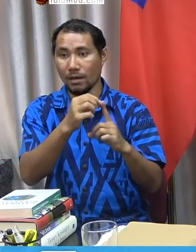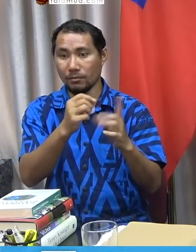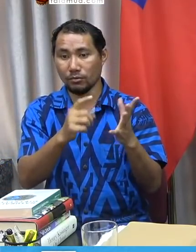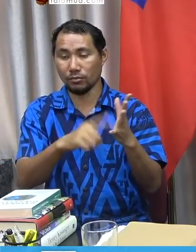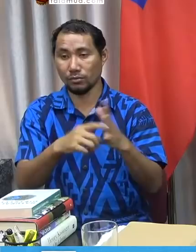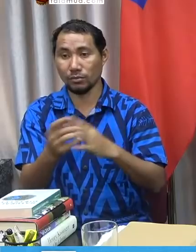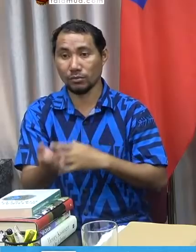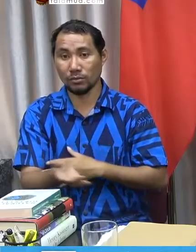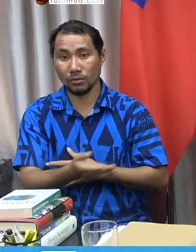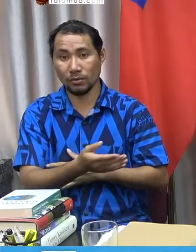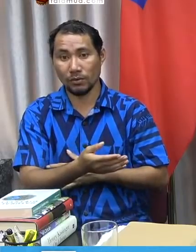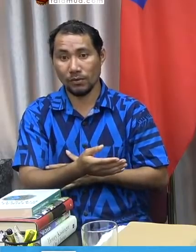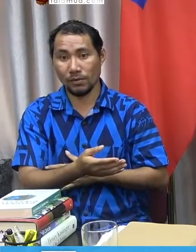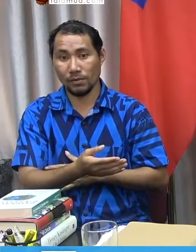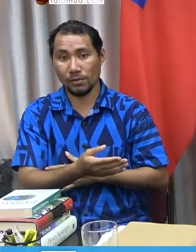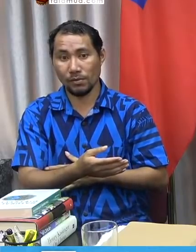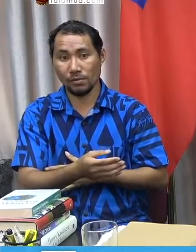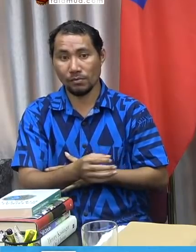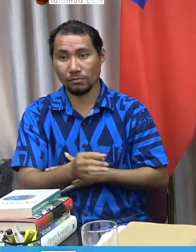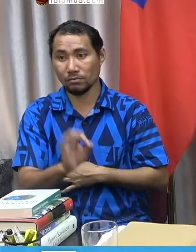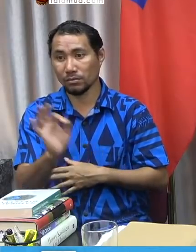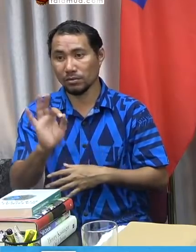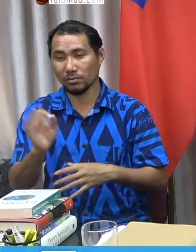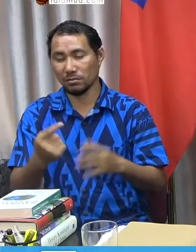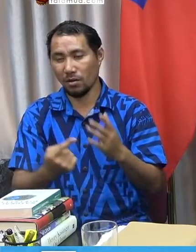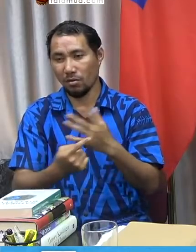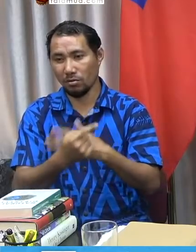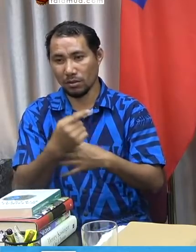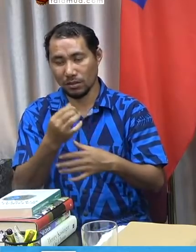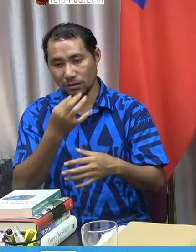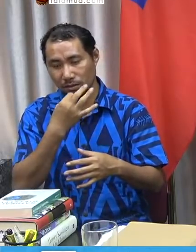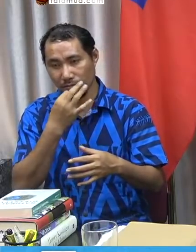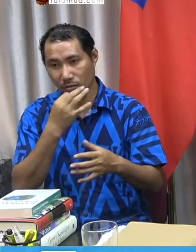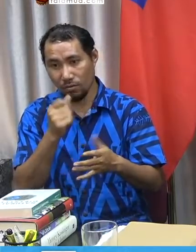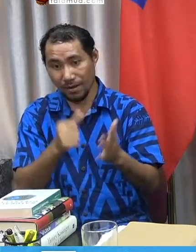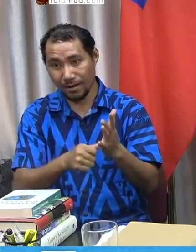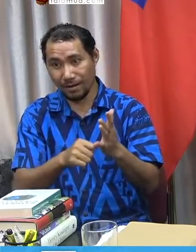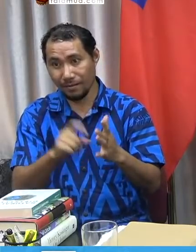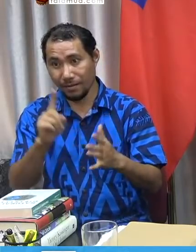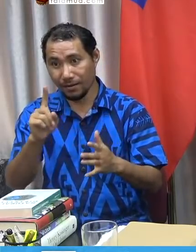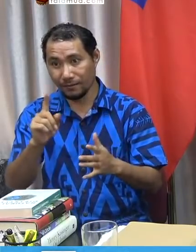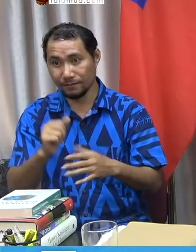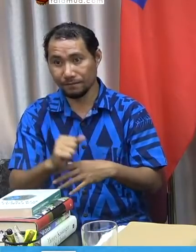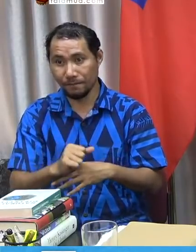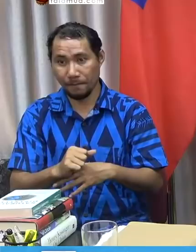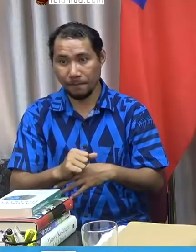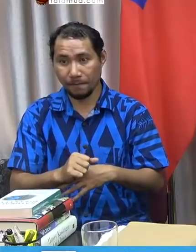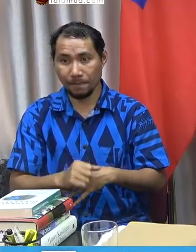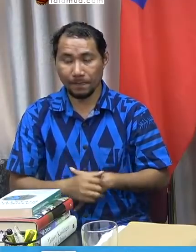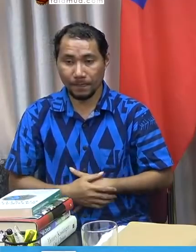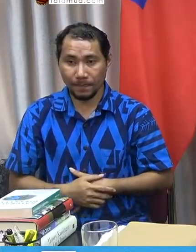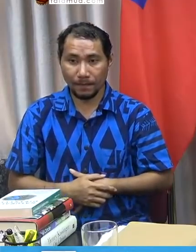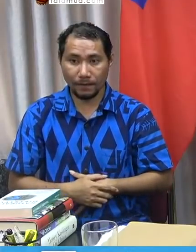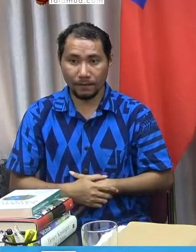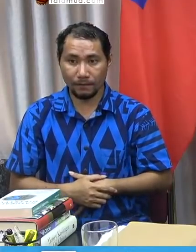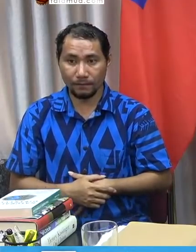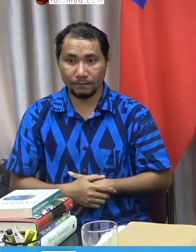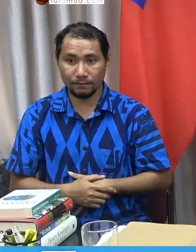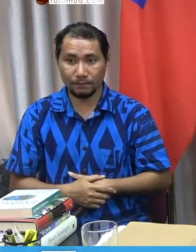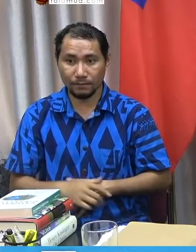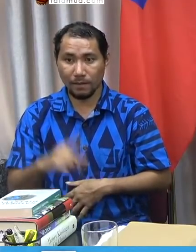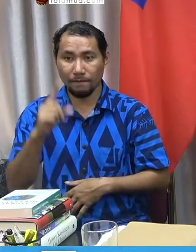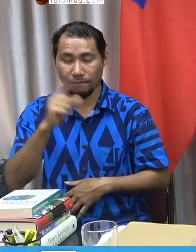le whapeo na o se vaenga le avatu ai o le whaato anga o le tupe e mi whaio na mau ai se au wala au le lei